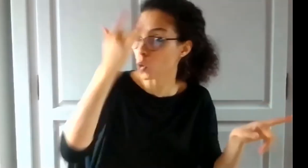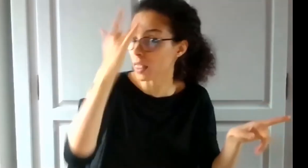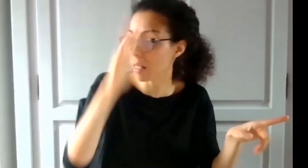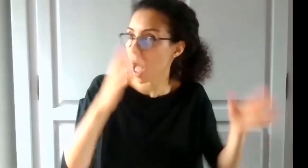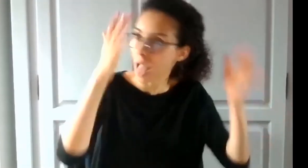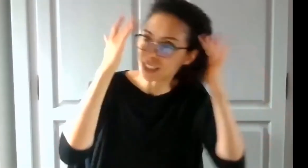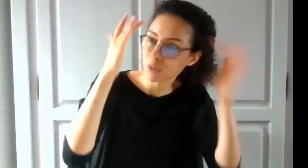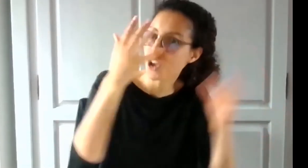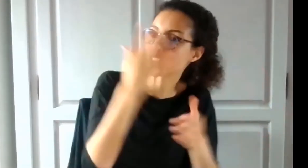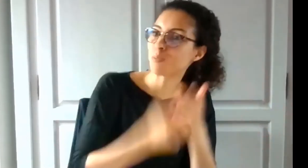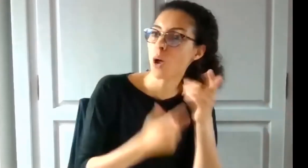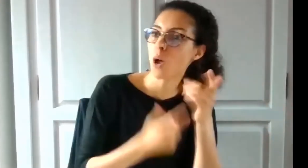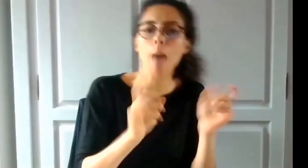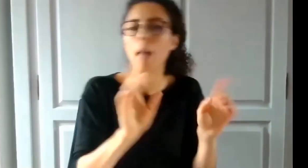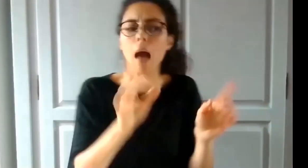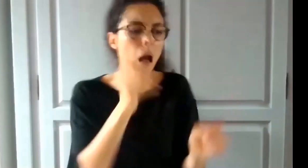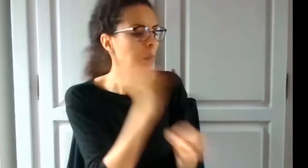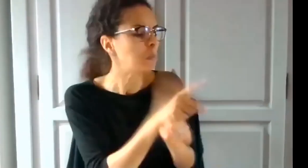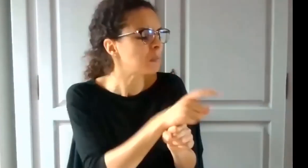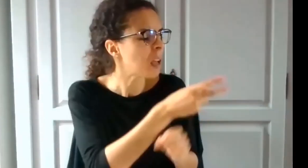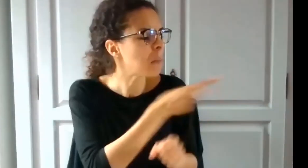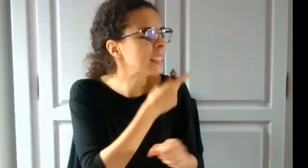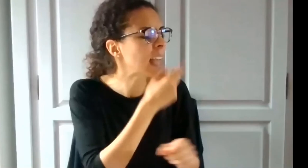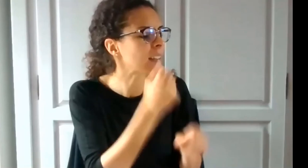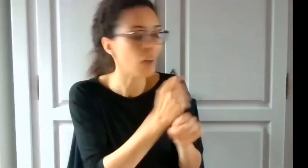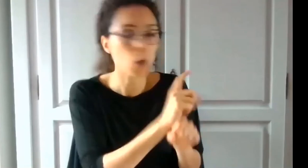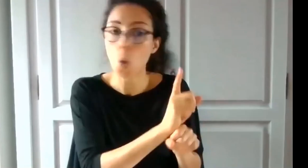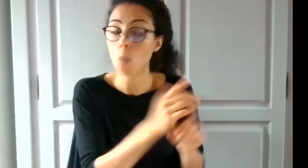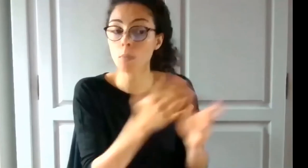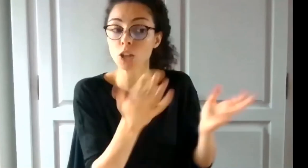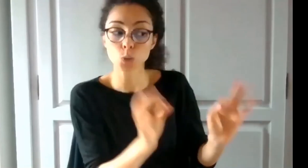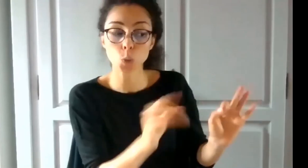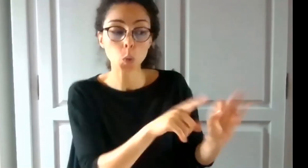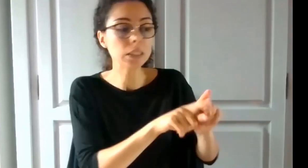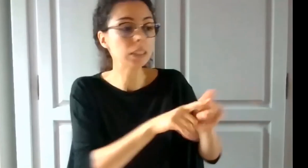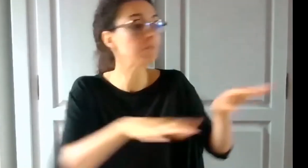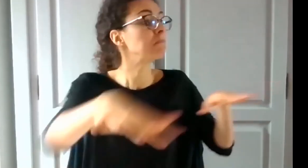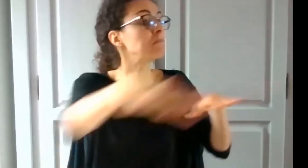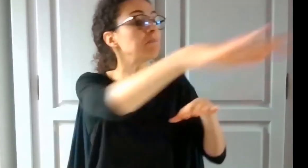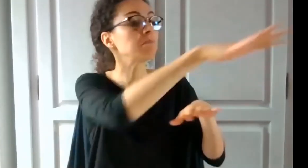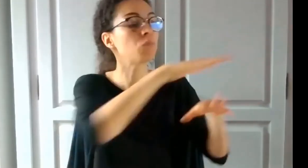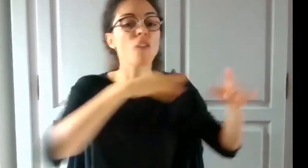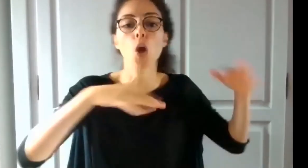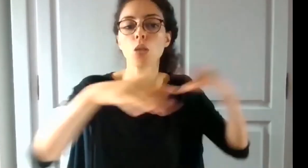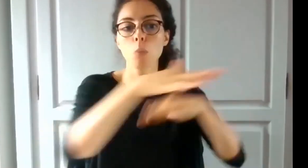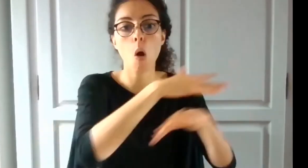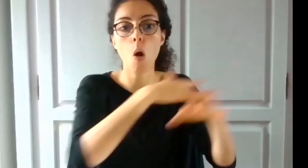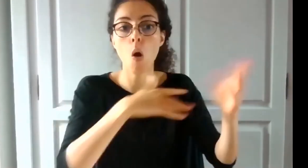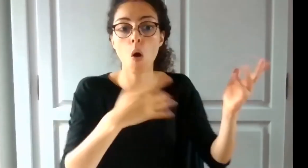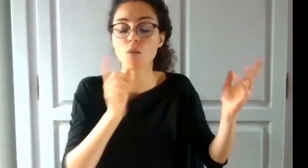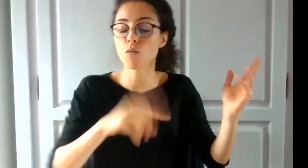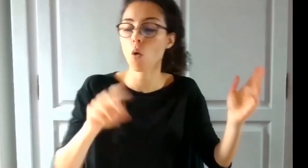pas pour incriminer le médecin de travail qui a toute sa place, mais aussi par rapport à un écosystème qui doit prendre